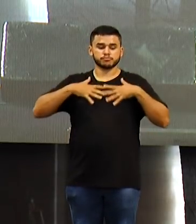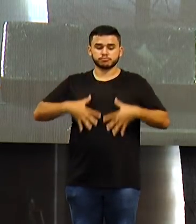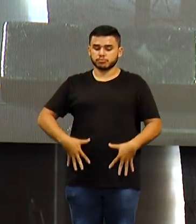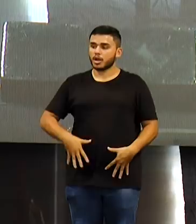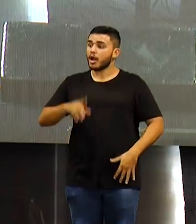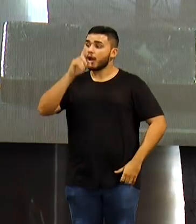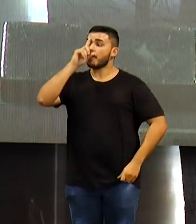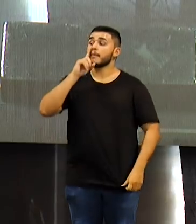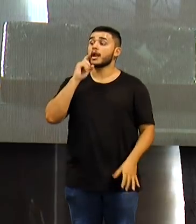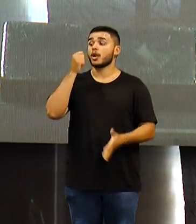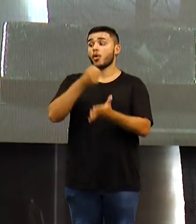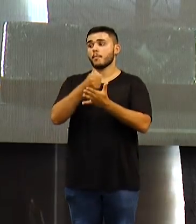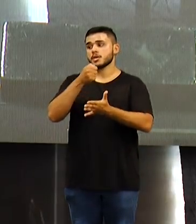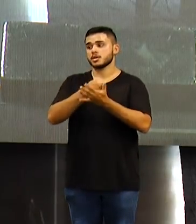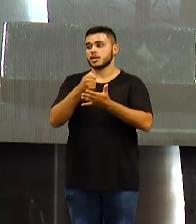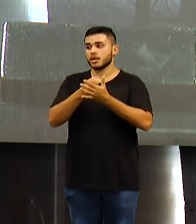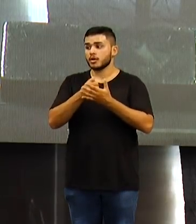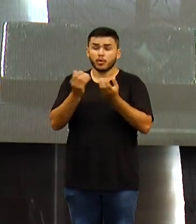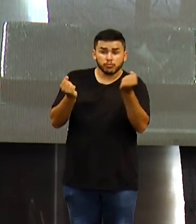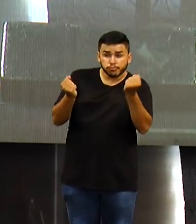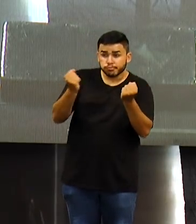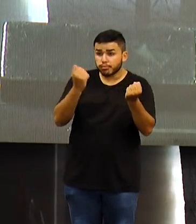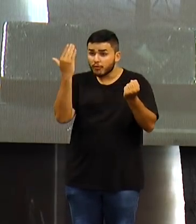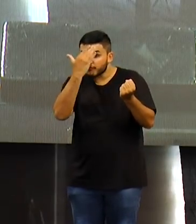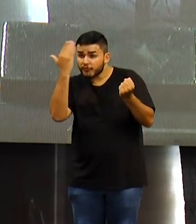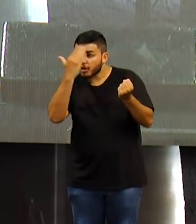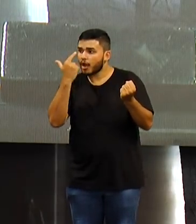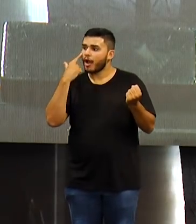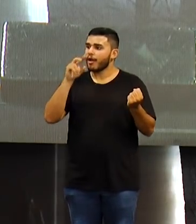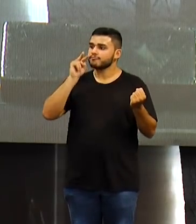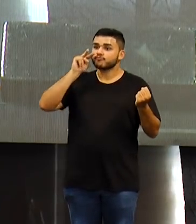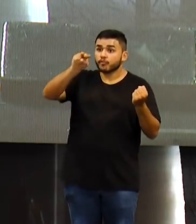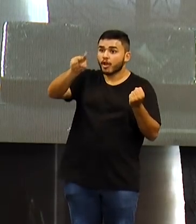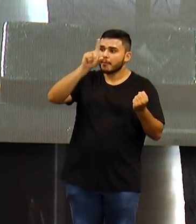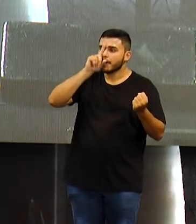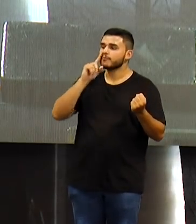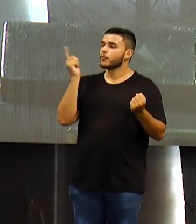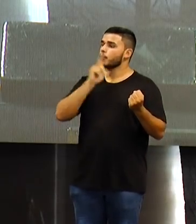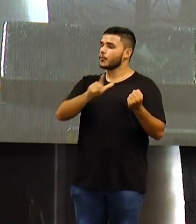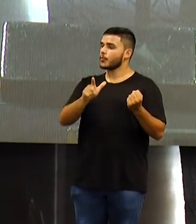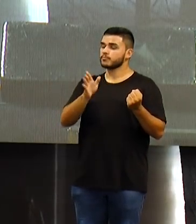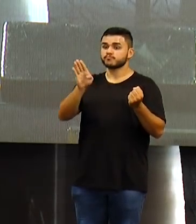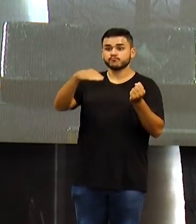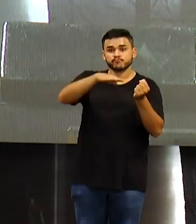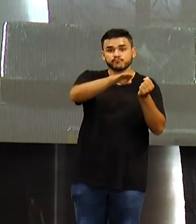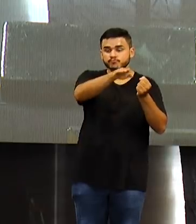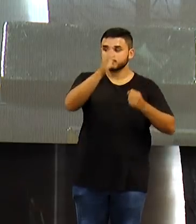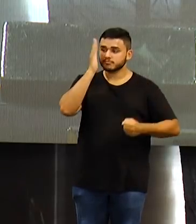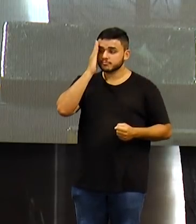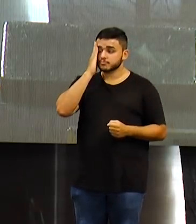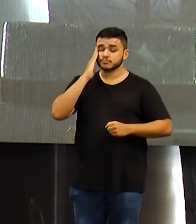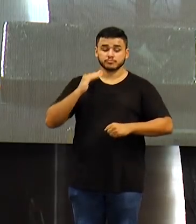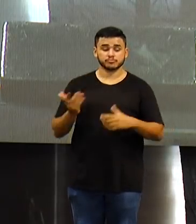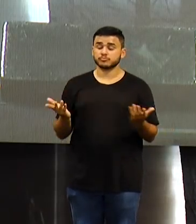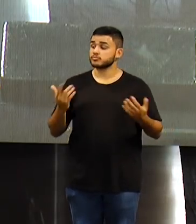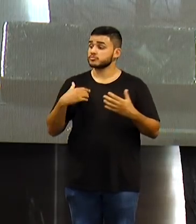com os coletes amarelos. Então, o que estava acontecendo? Os motoristas estavam estacionando seus